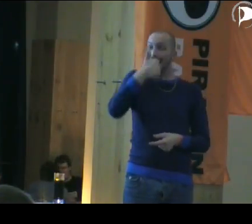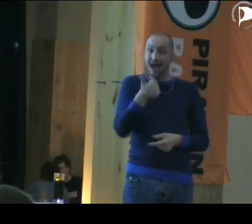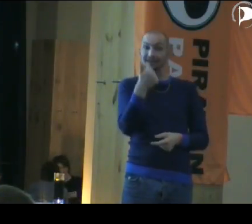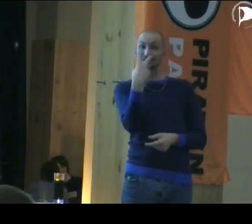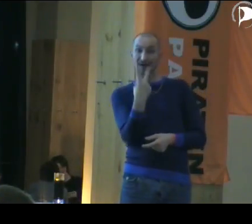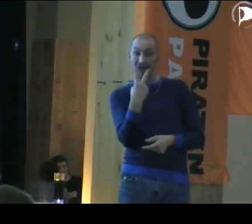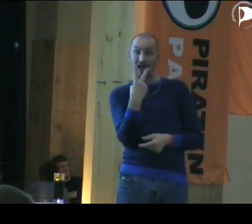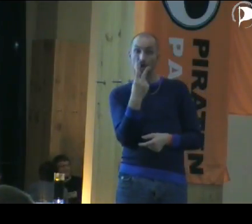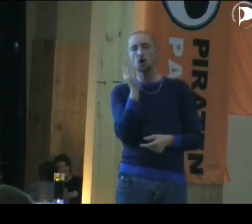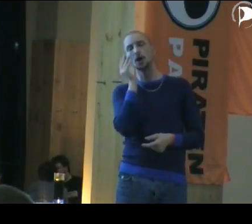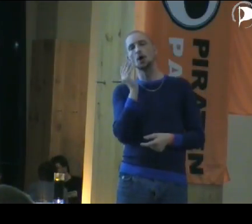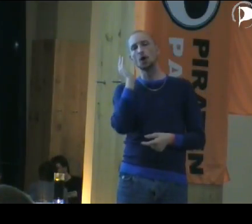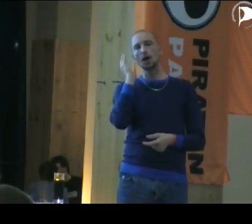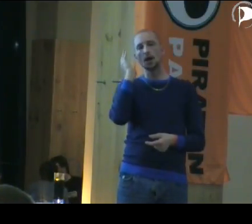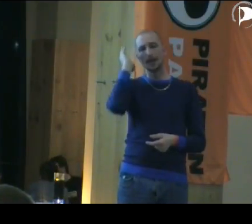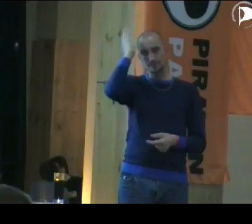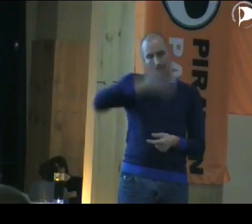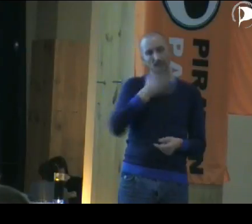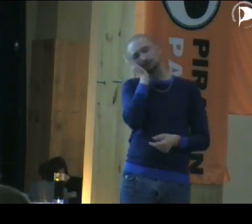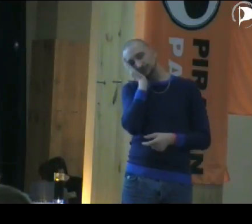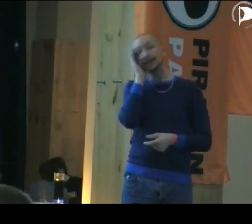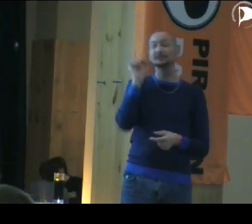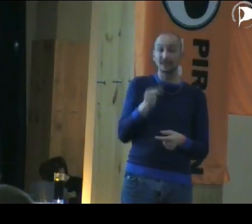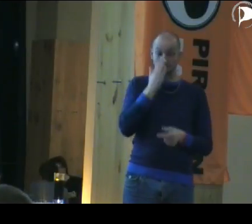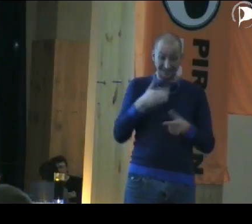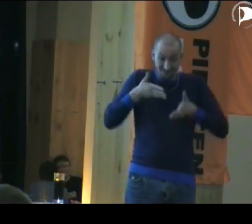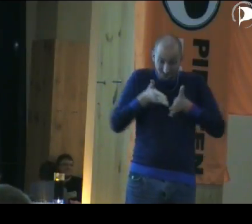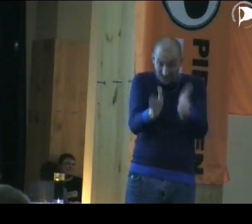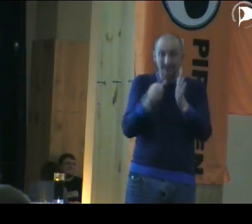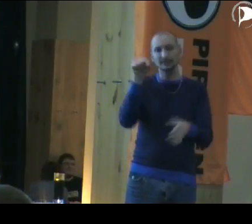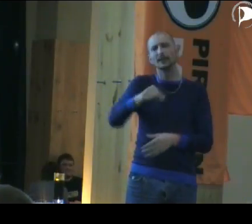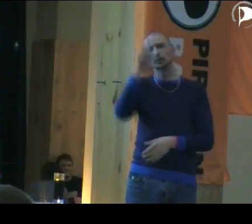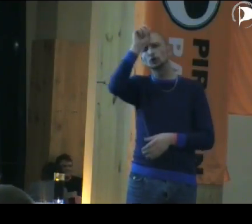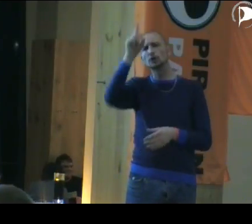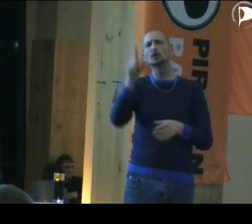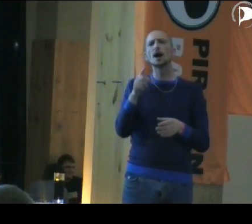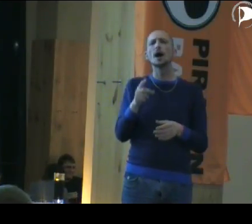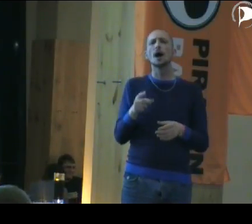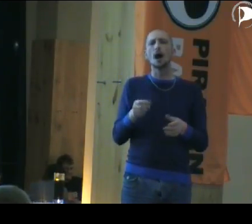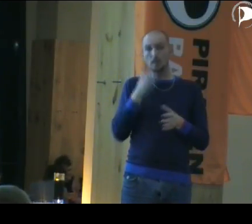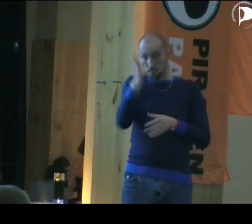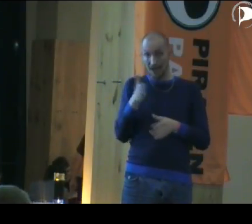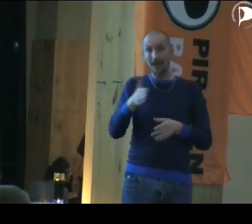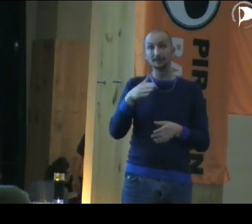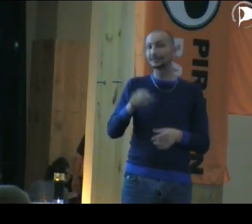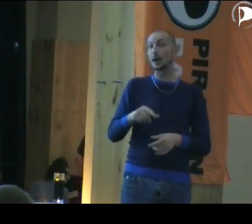gespart wenn man dann die strecke noch zu den weg auch mit der deutschen bank um das wirklich günstigen